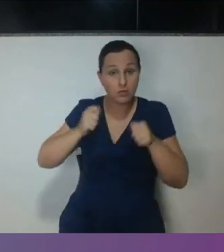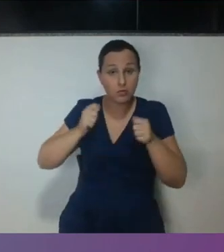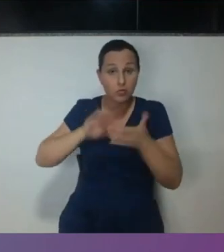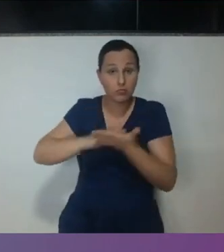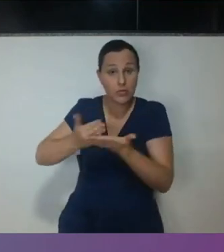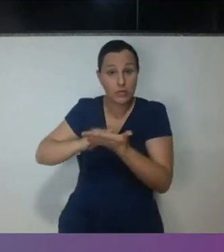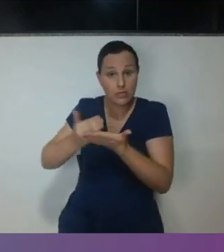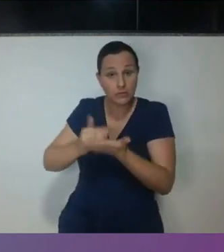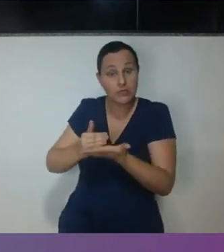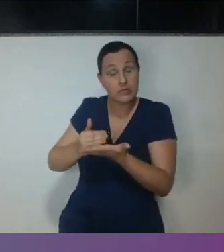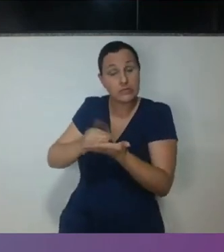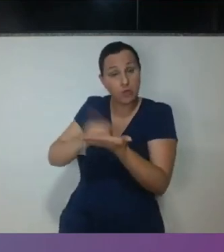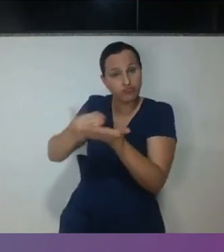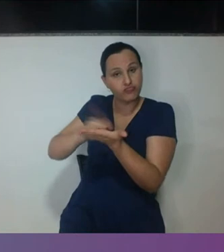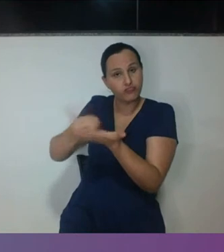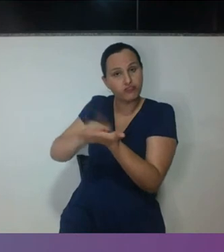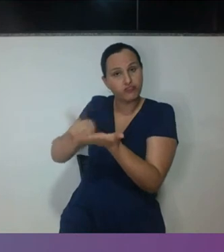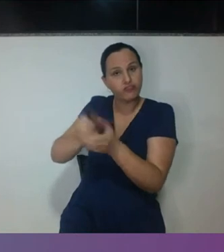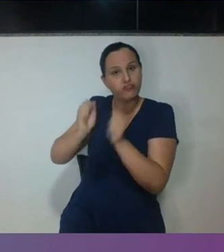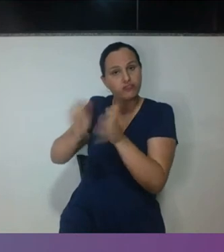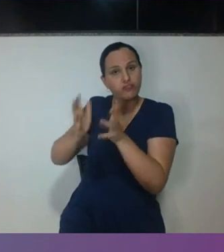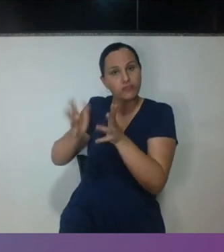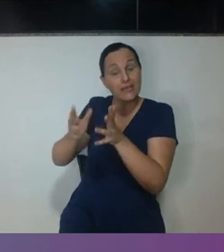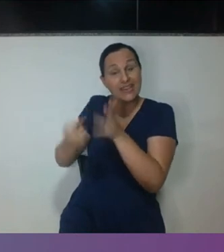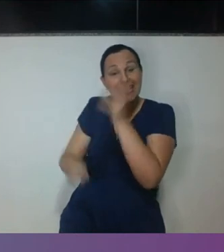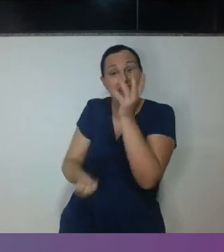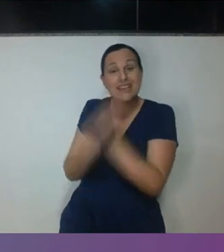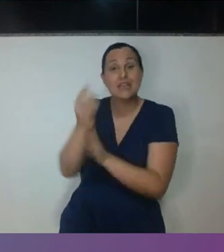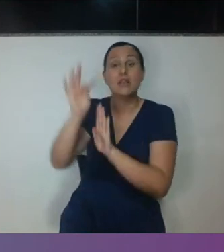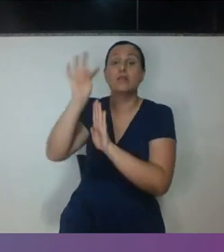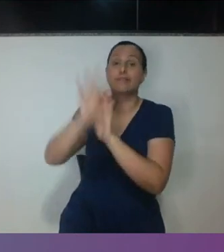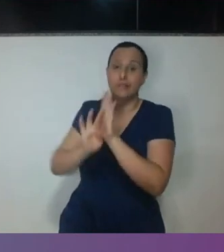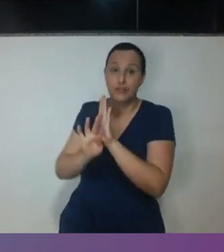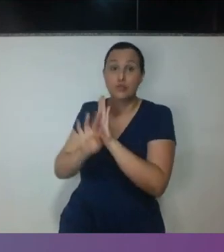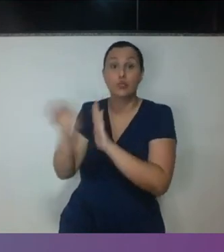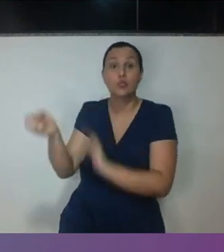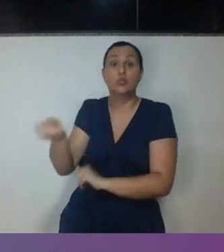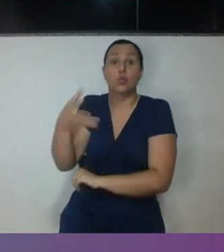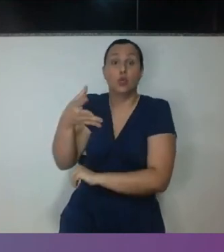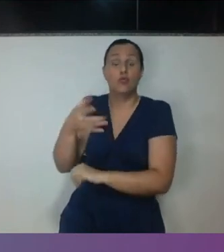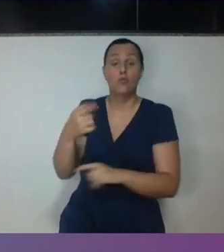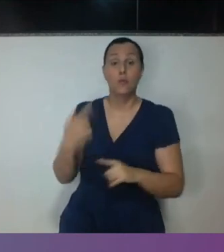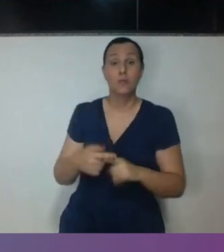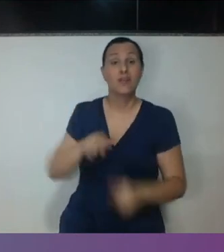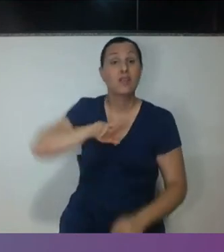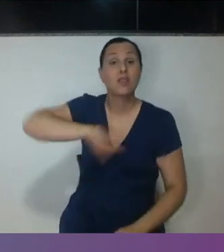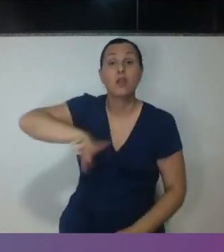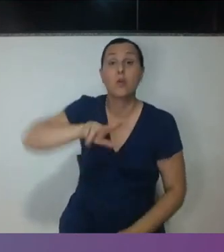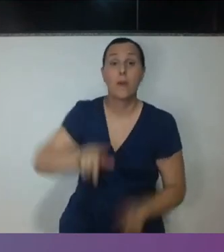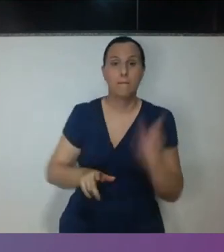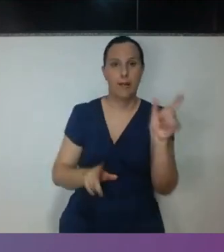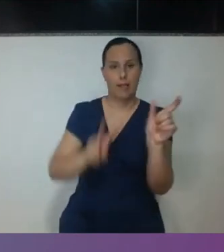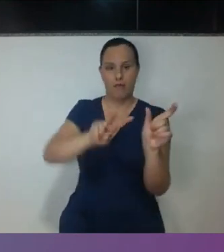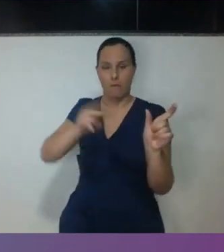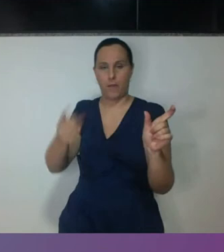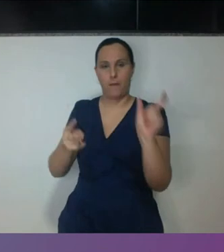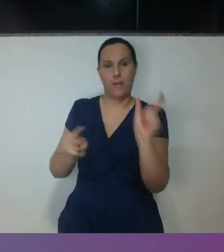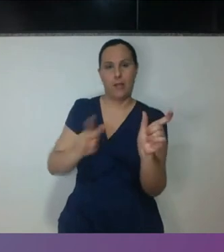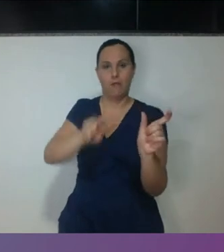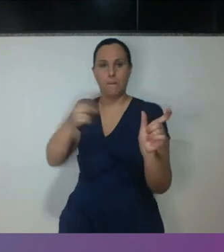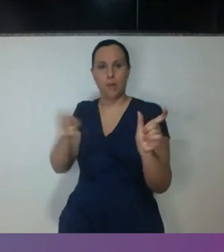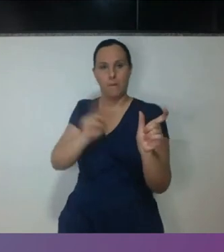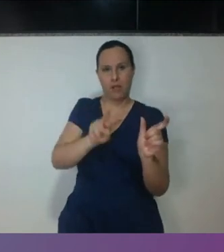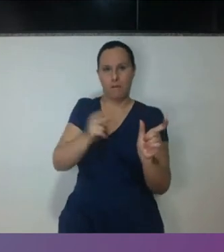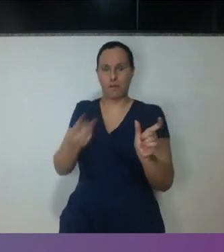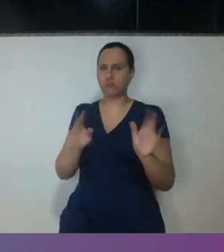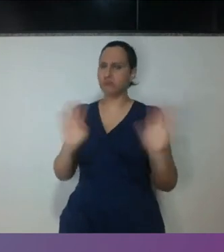nós estamos traduzindo, nós não estamos traduzindo palavras, mas sim um discurso. E isso vai fazer com que nós tomemos as nossas